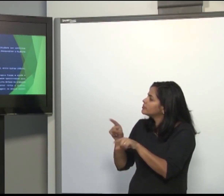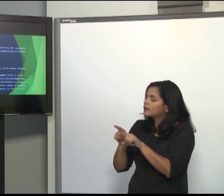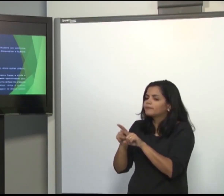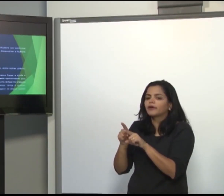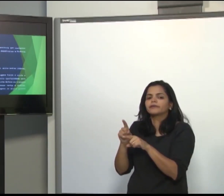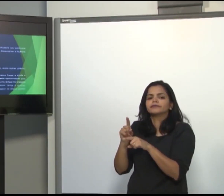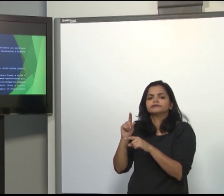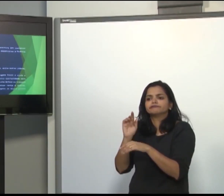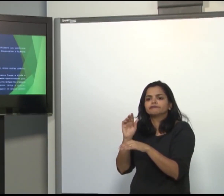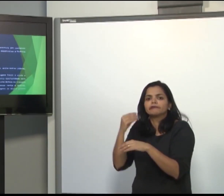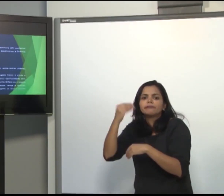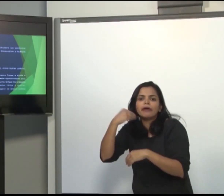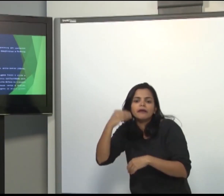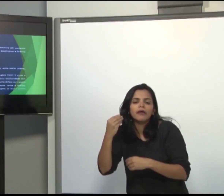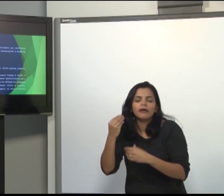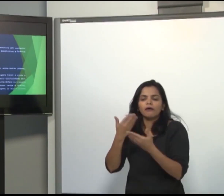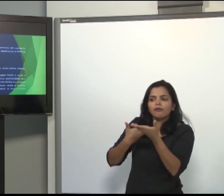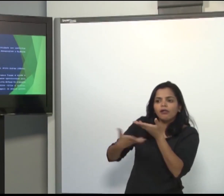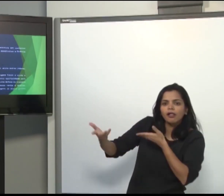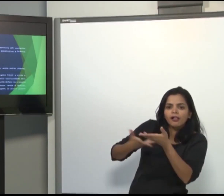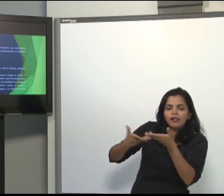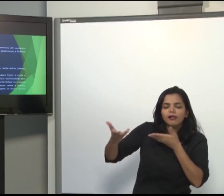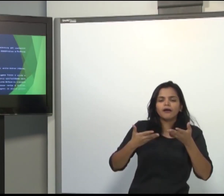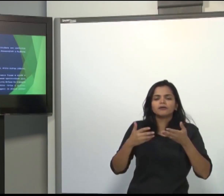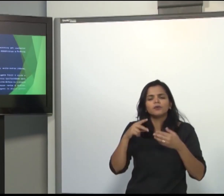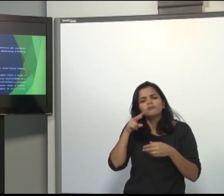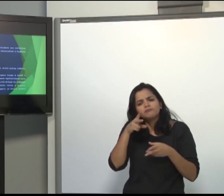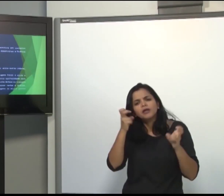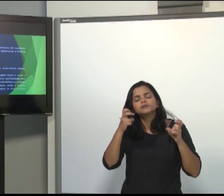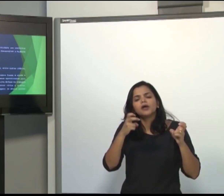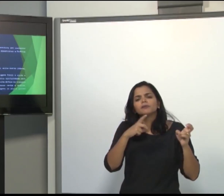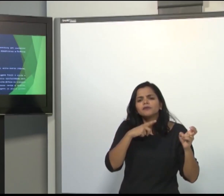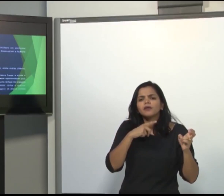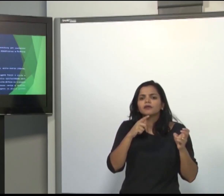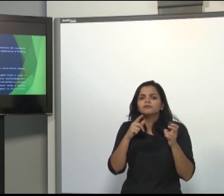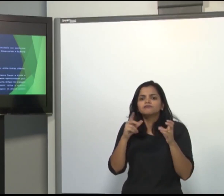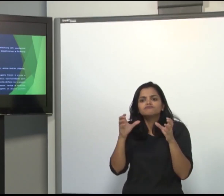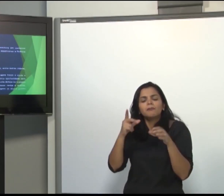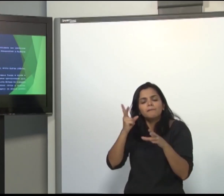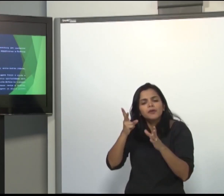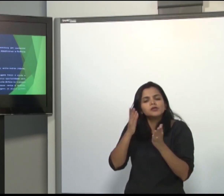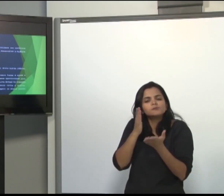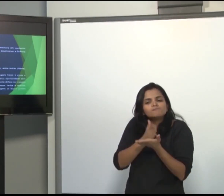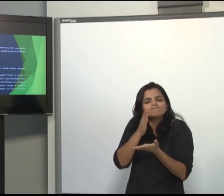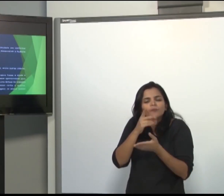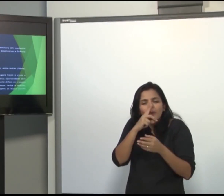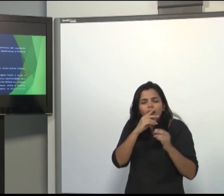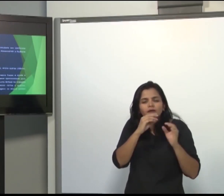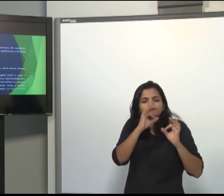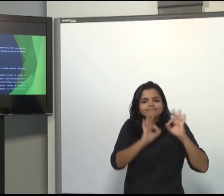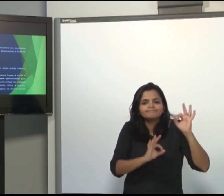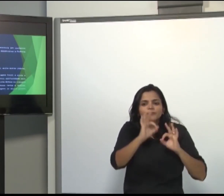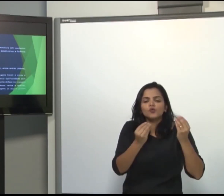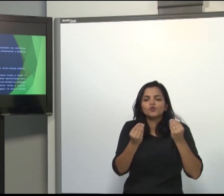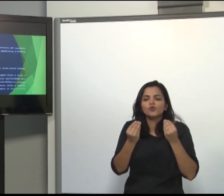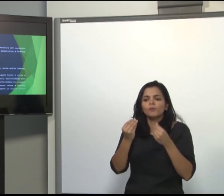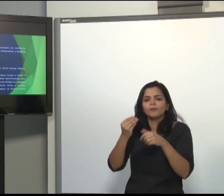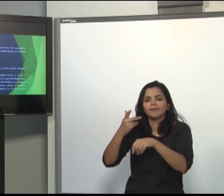aula, trocas de experiências. Então, há um planejamento mais relacionado